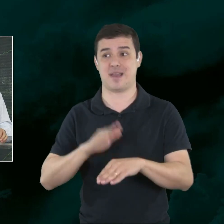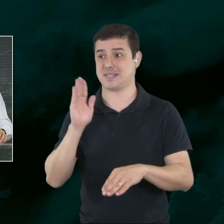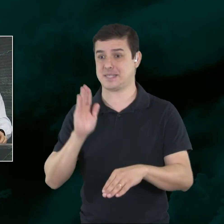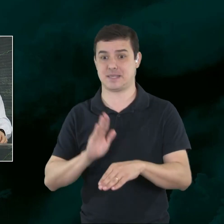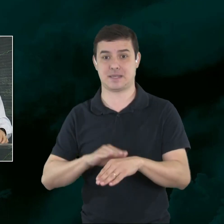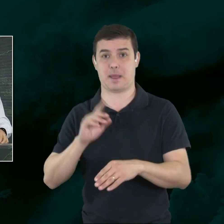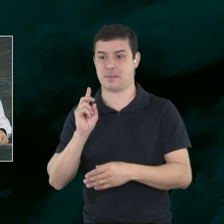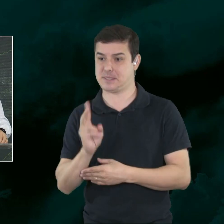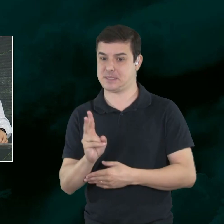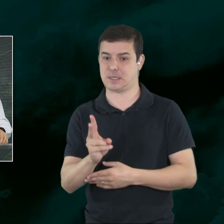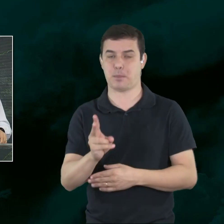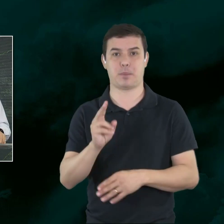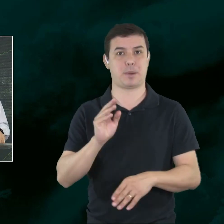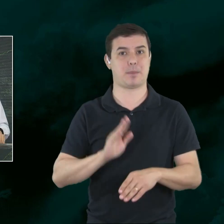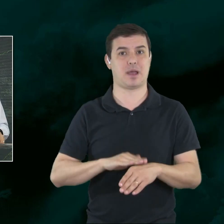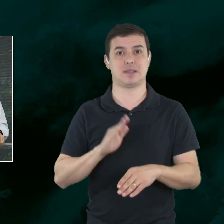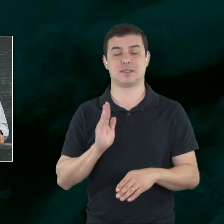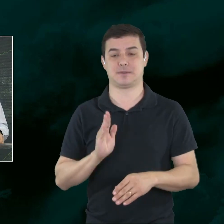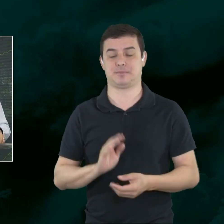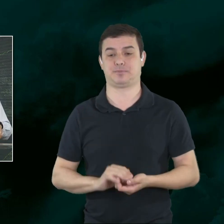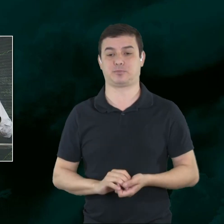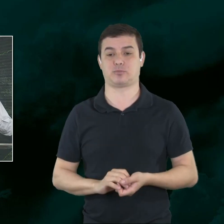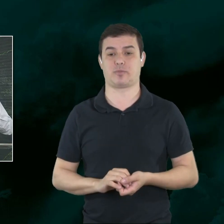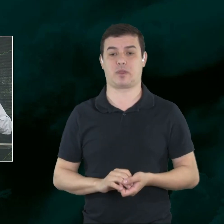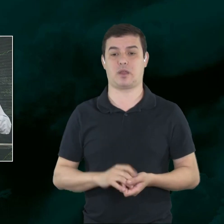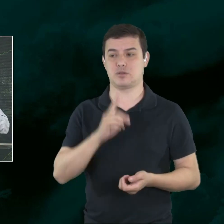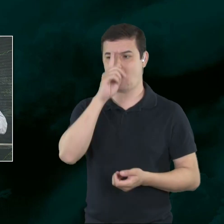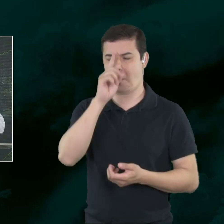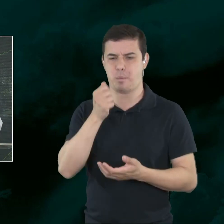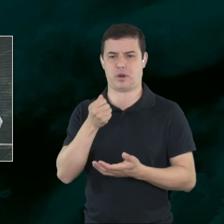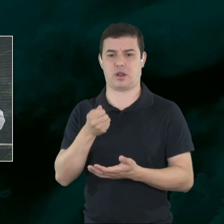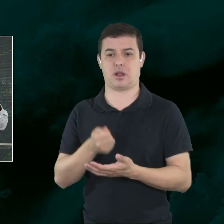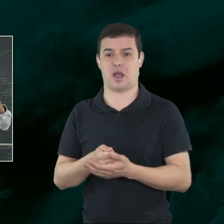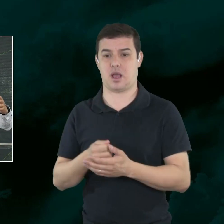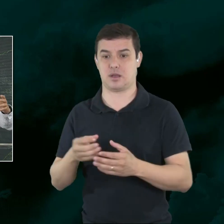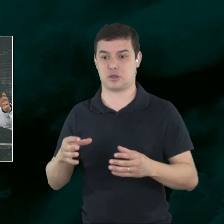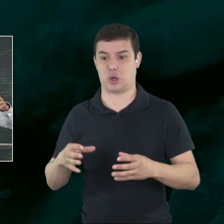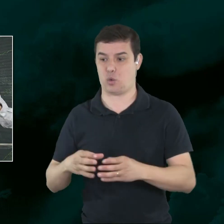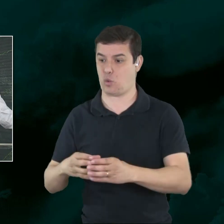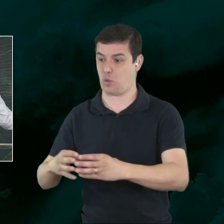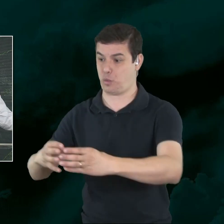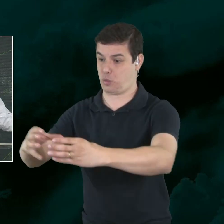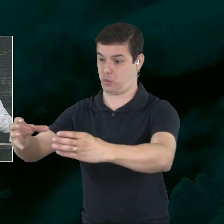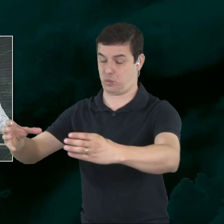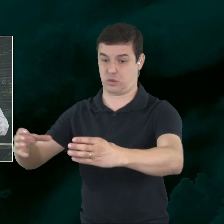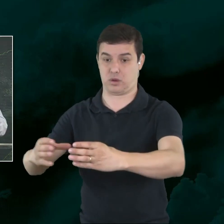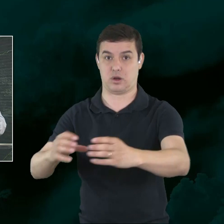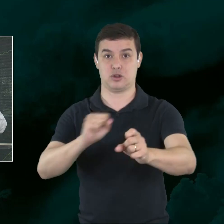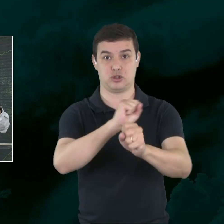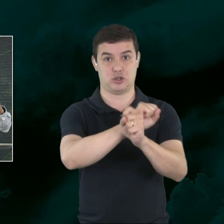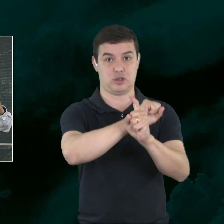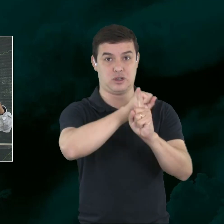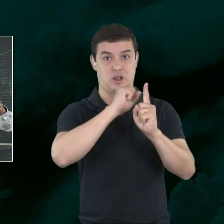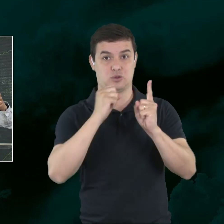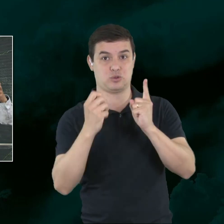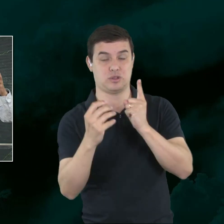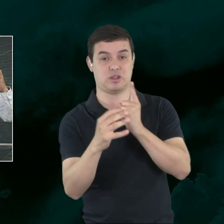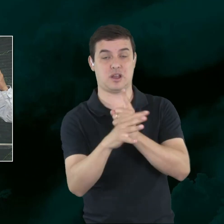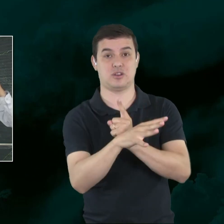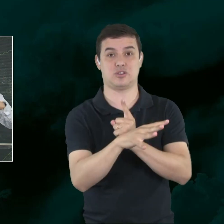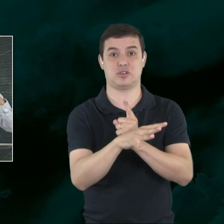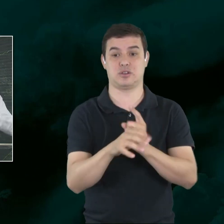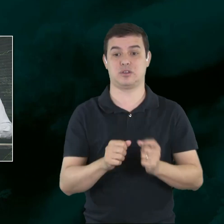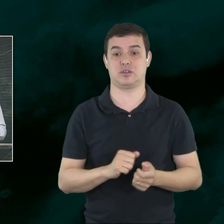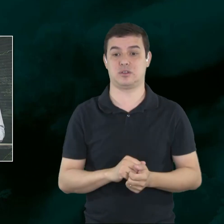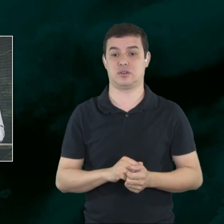querem, né, obrigar a que a maioria, né, reconheçam os